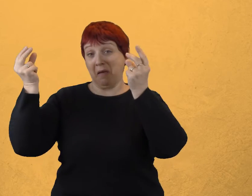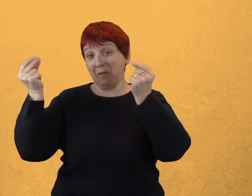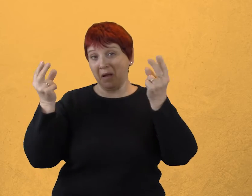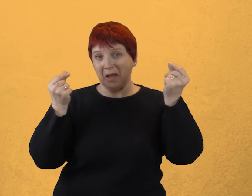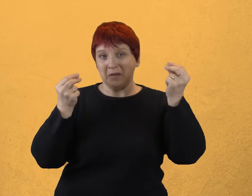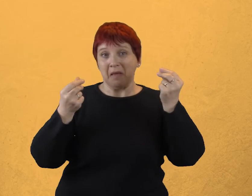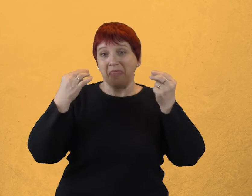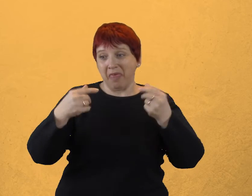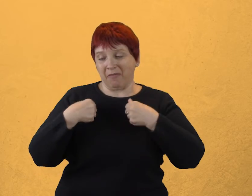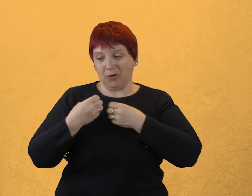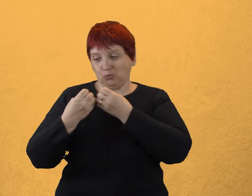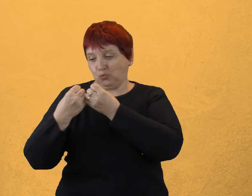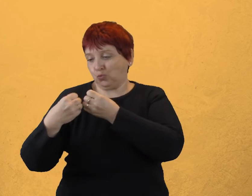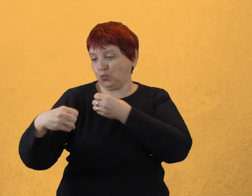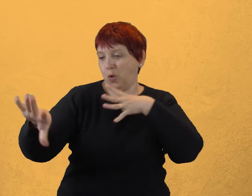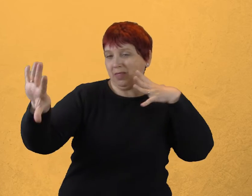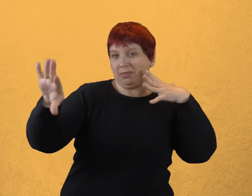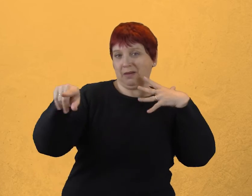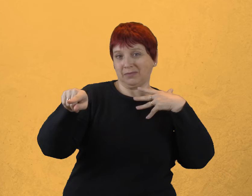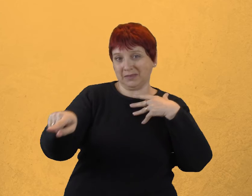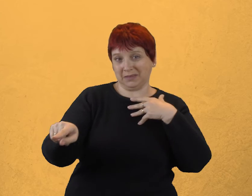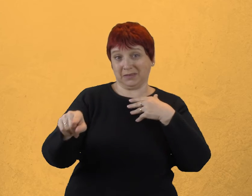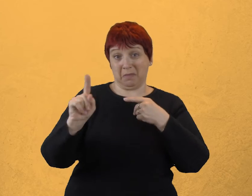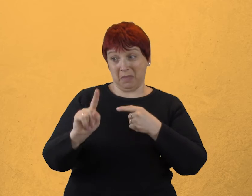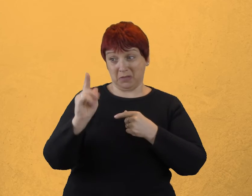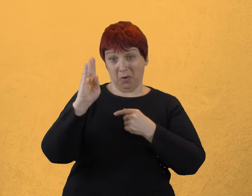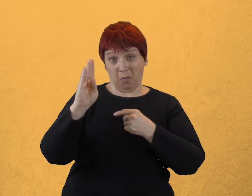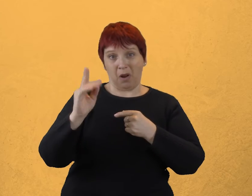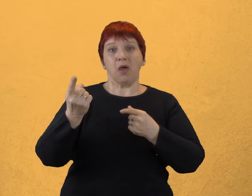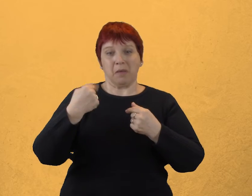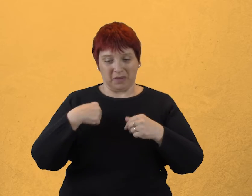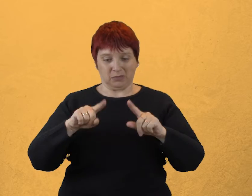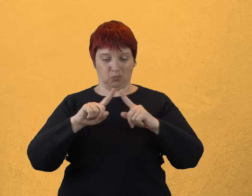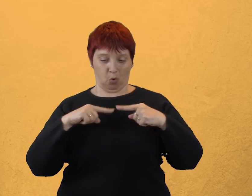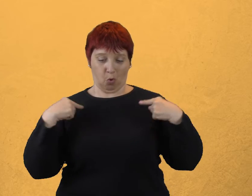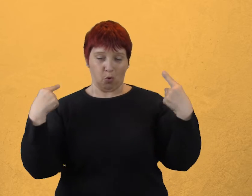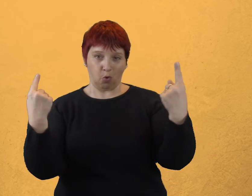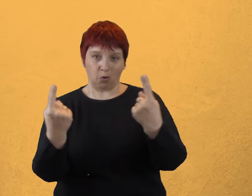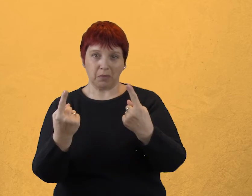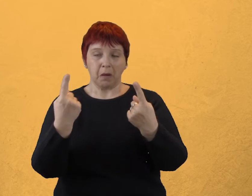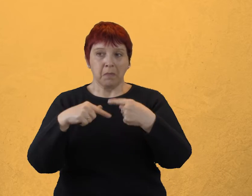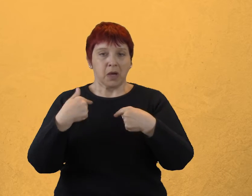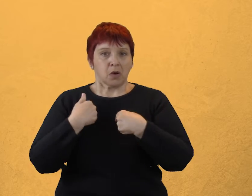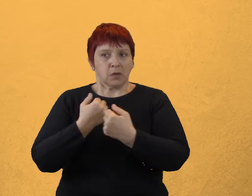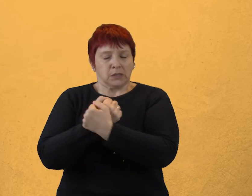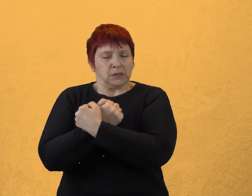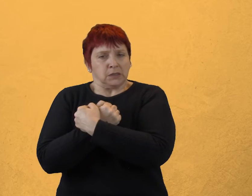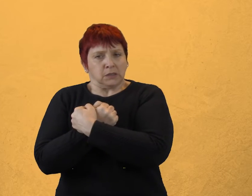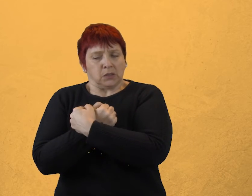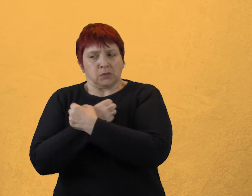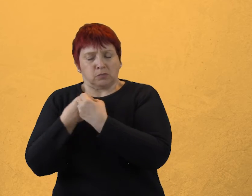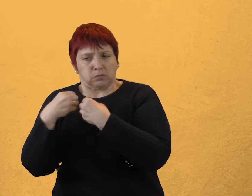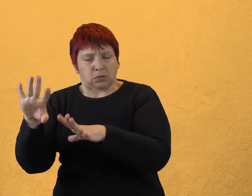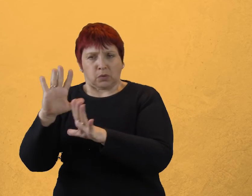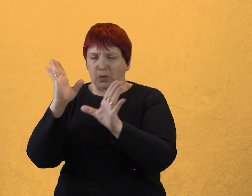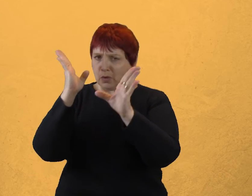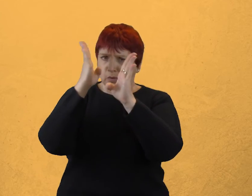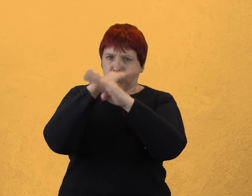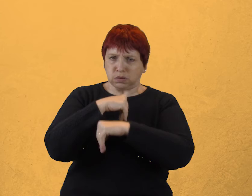Yo tenía que soltar a Paola e integrarme a la ronda junto a ella. Pero no la solté y la rueda se formó